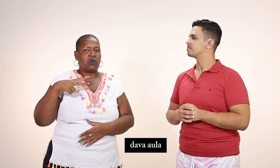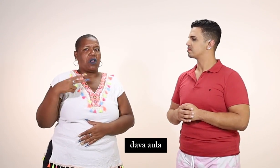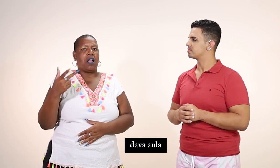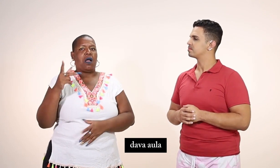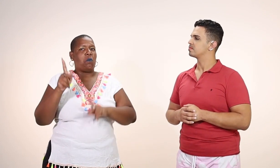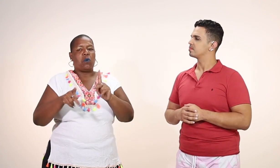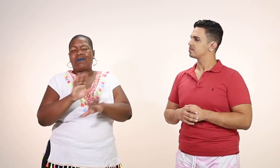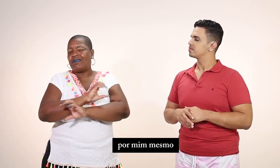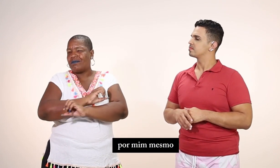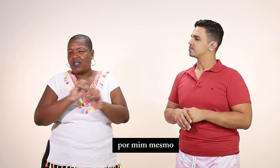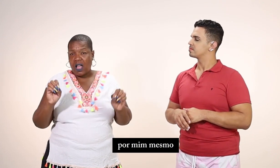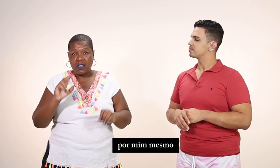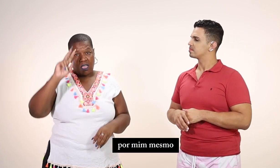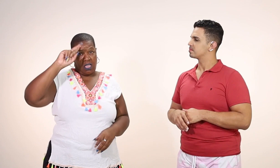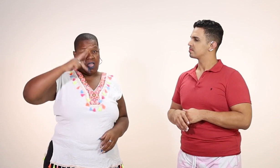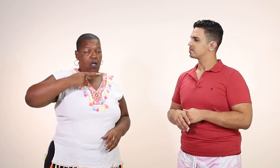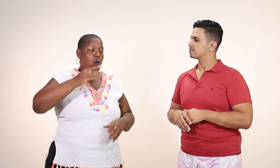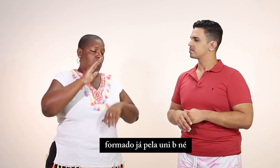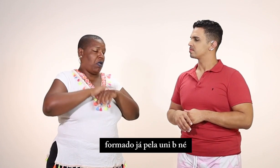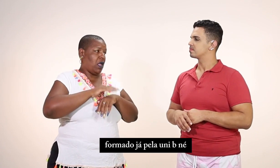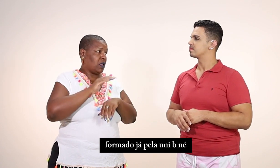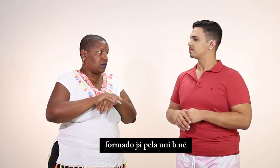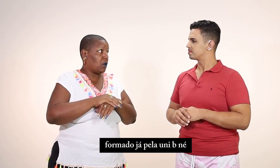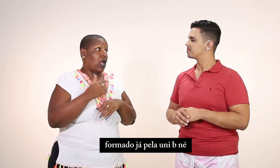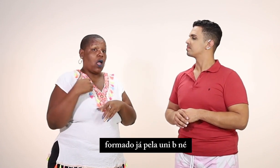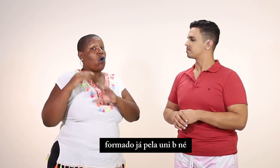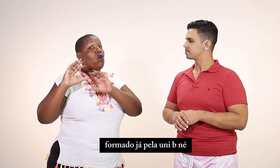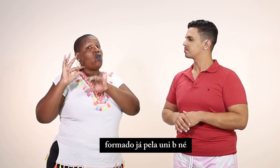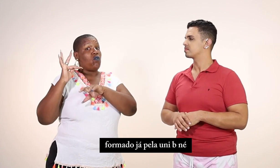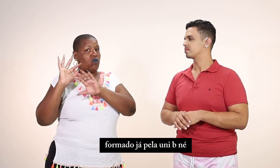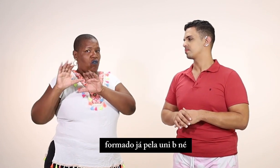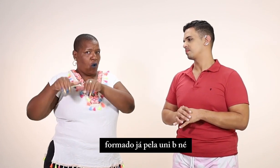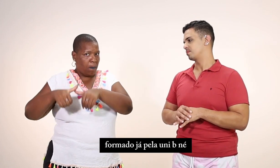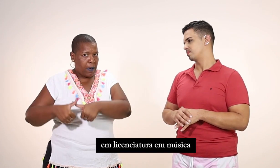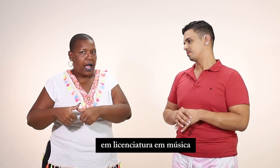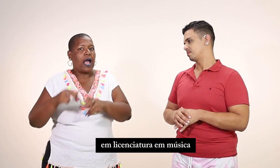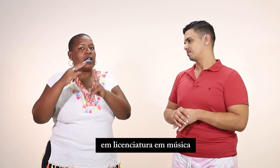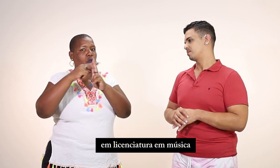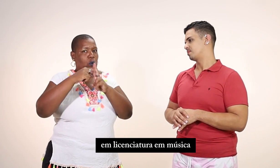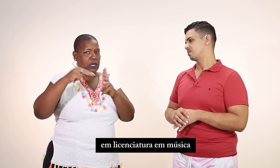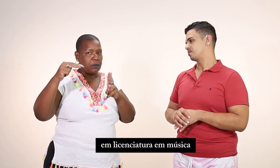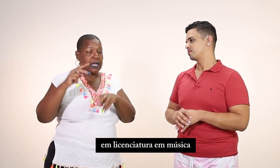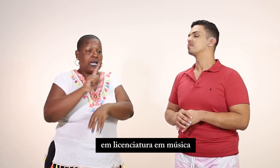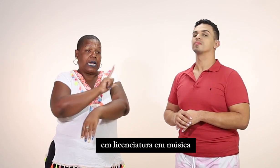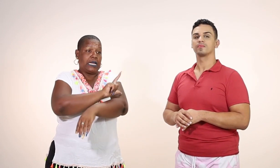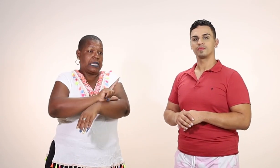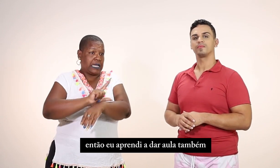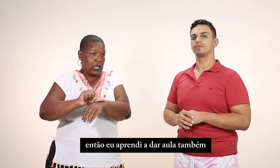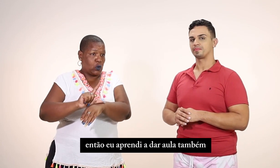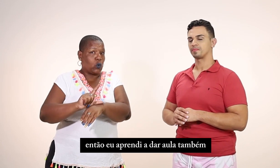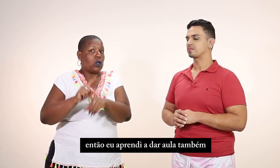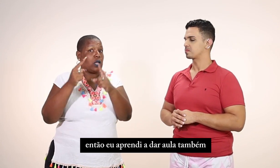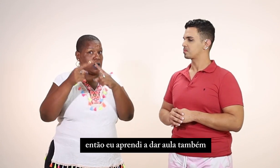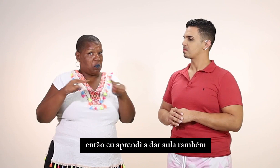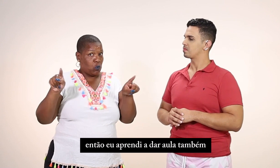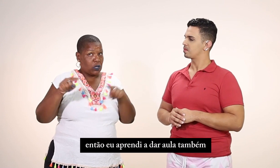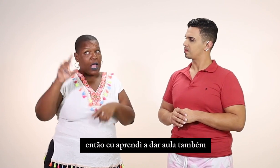aula por mim mesmo, formado já pela UNB, né? Em licenciatura em música. Então eu aprendi a dar